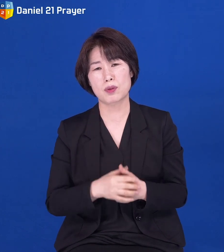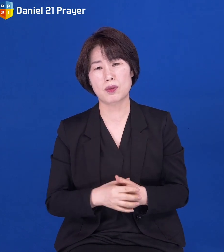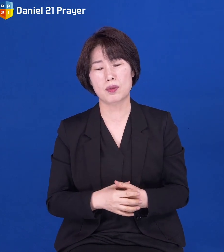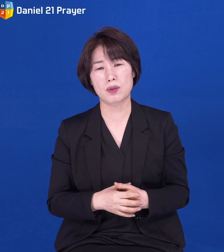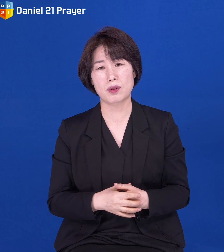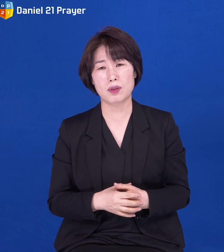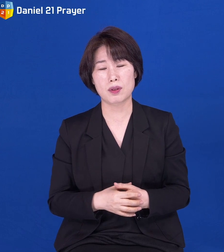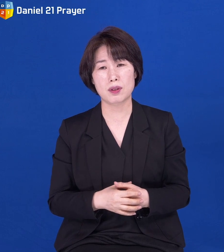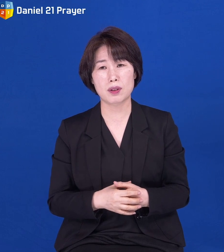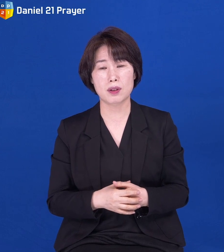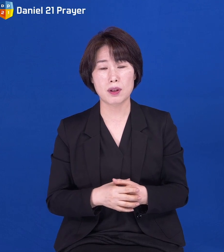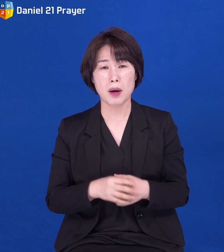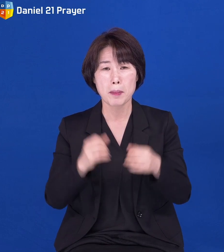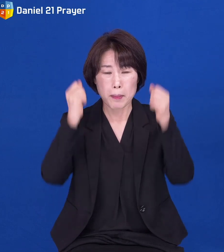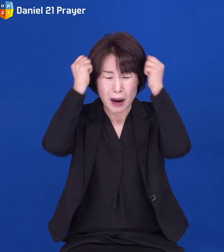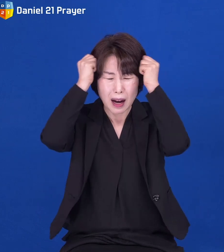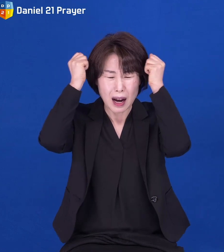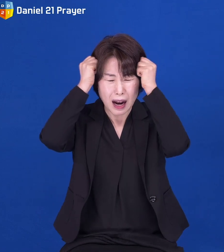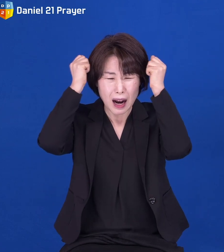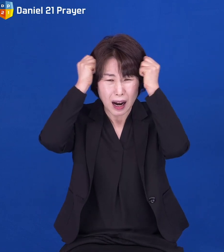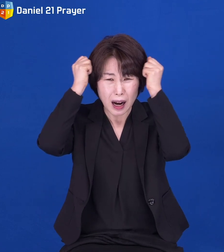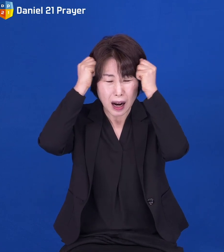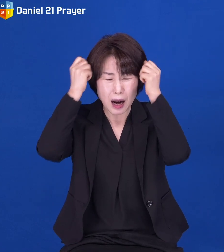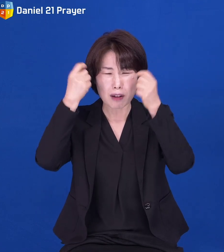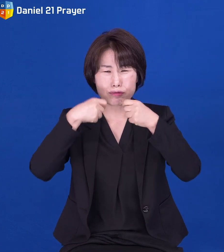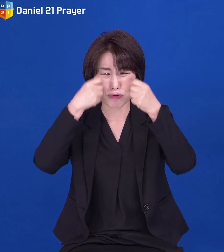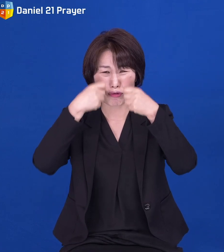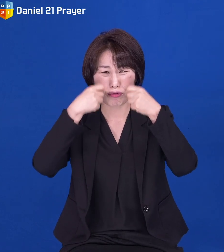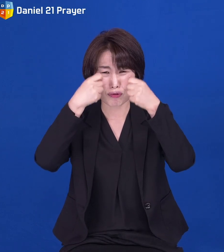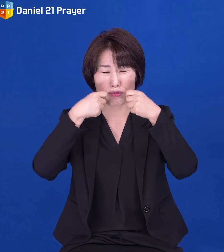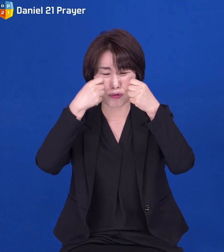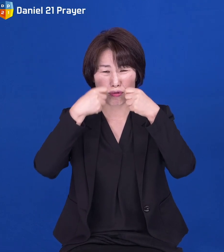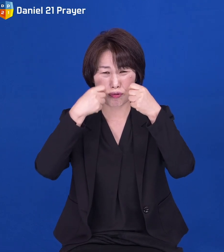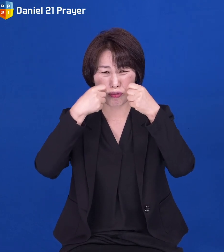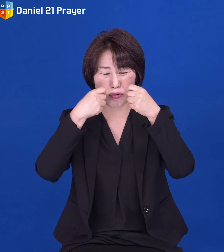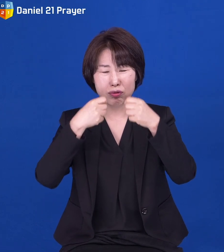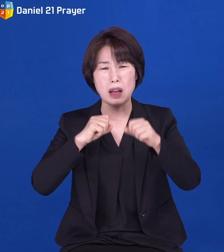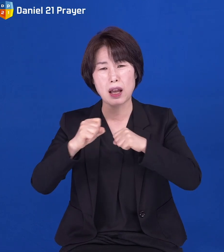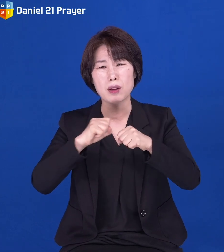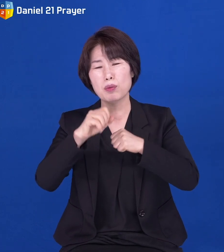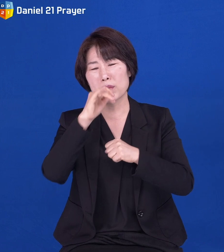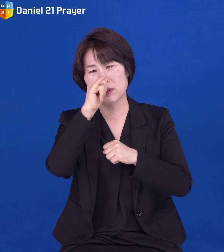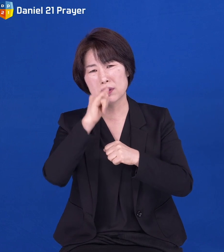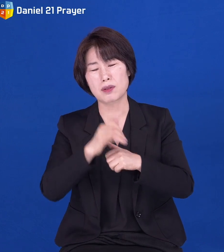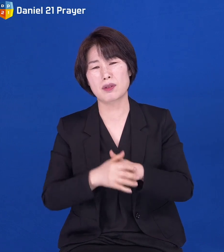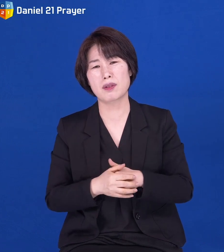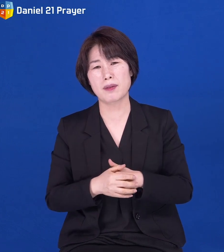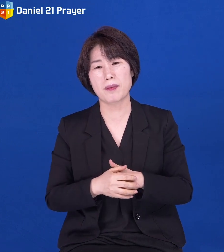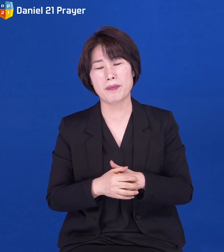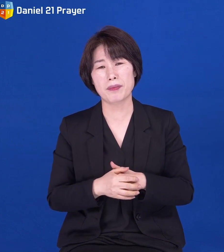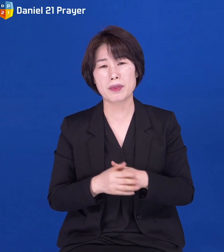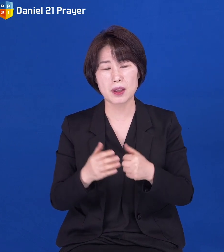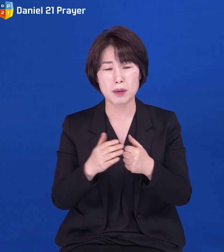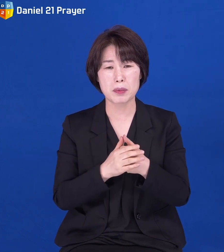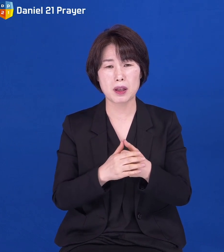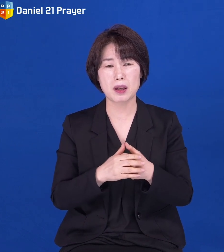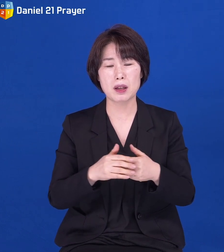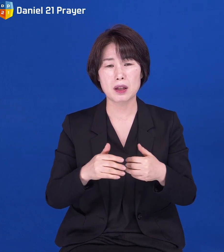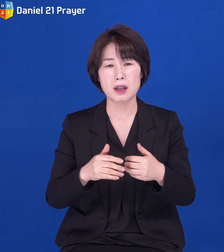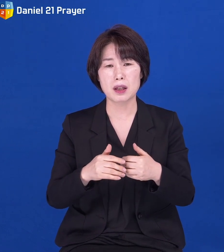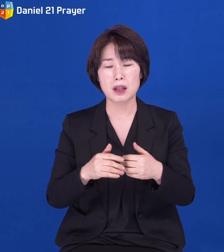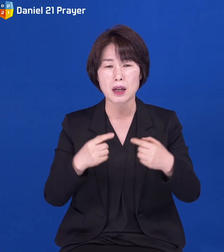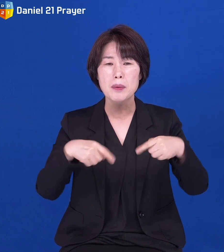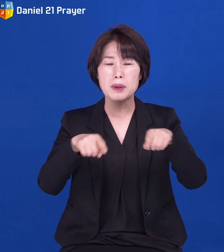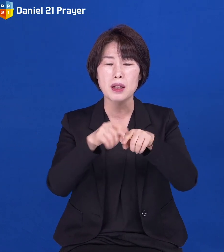1시간 막 이런 게 힘을 막 엄청 써가지고 울고 막 개성을 지르니까 데리고 안 나올 수가 없어요. 그래서 항상 데리고 나와서